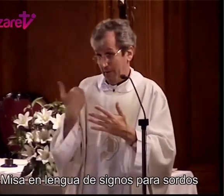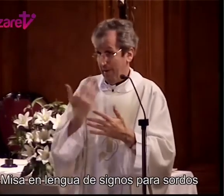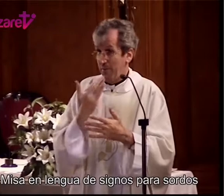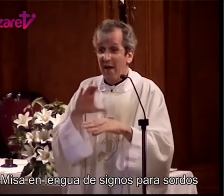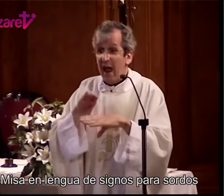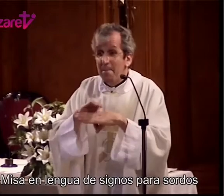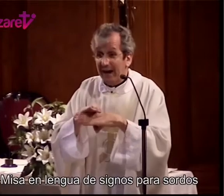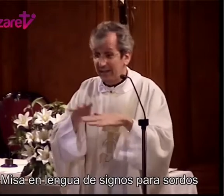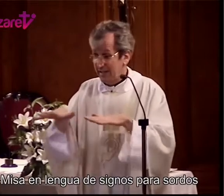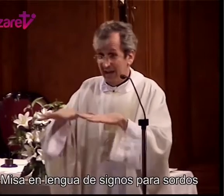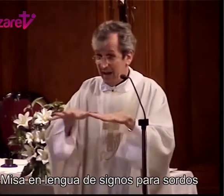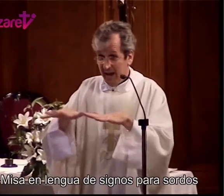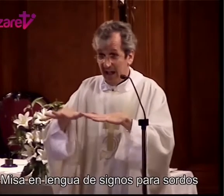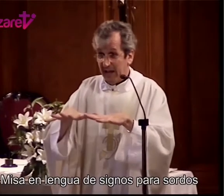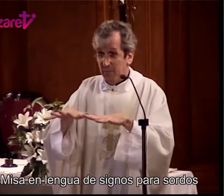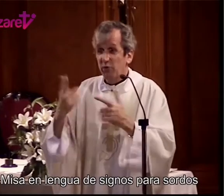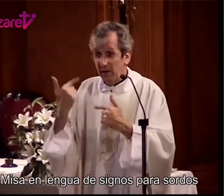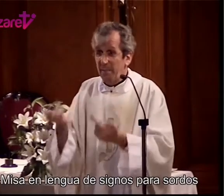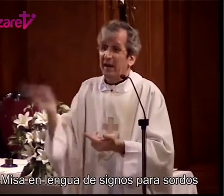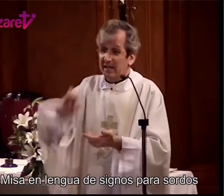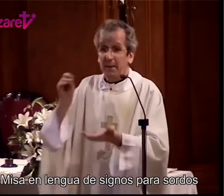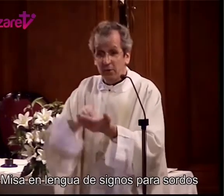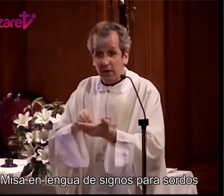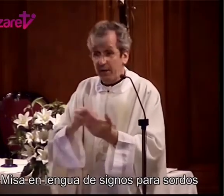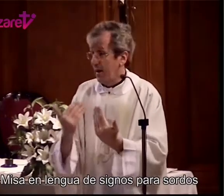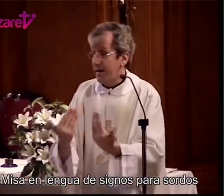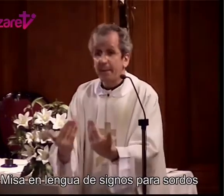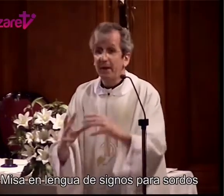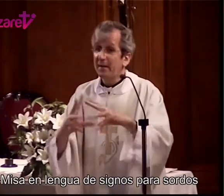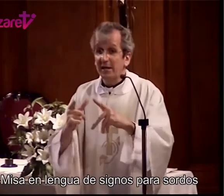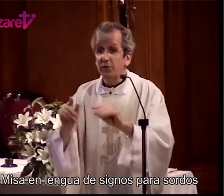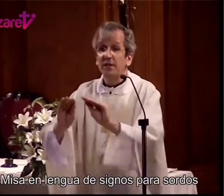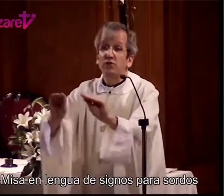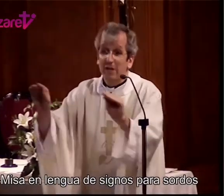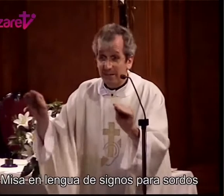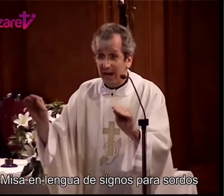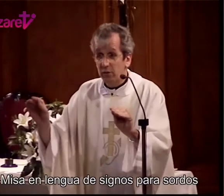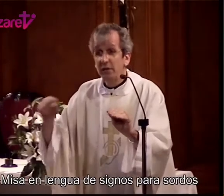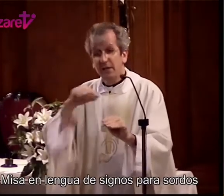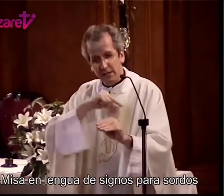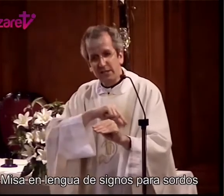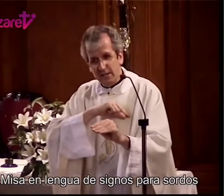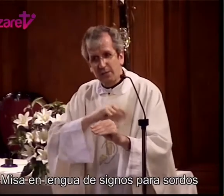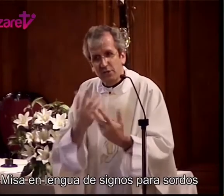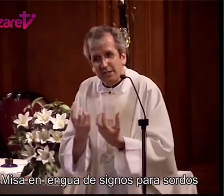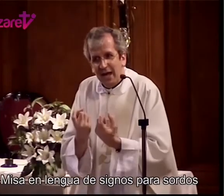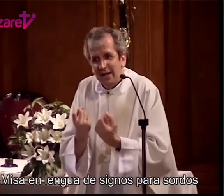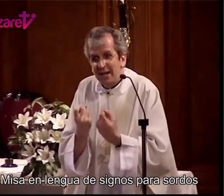ejemplo, el martes, el terremoto del Nepal que se repitió otra vez. Rápidamente las noticias nos avisaron y sentimos esa necesidad